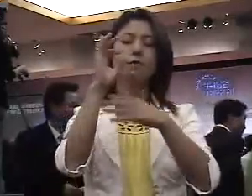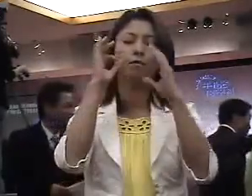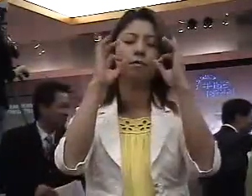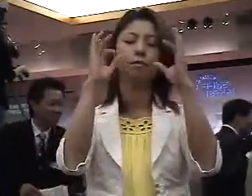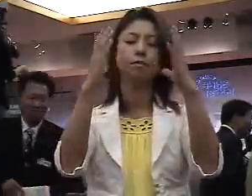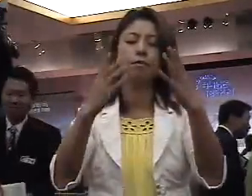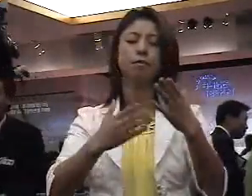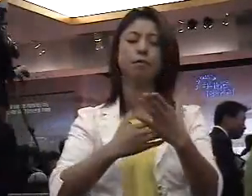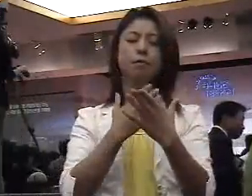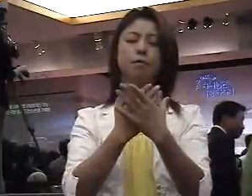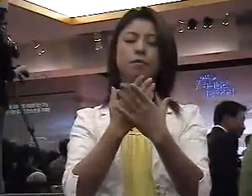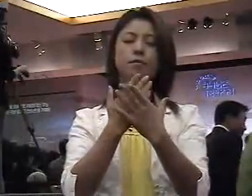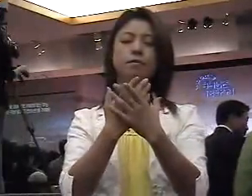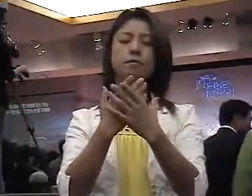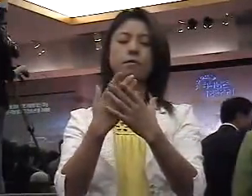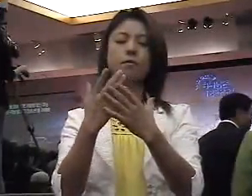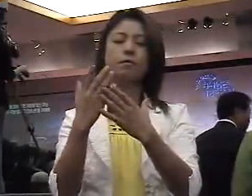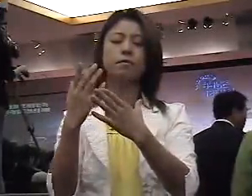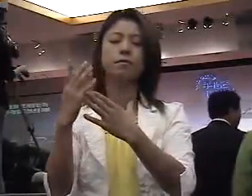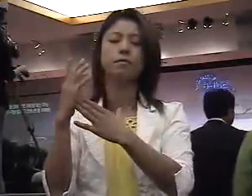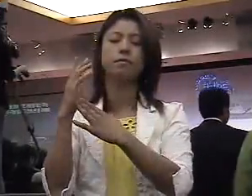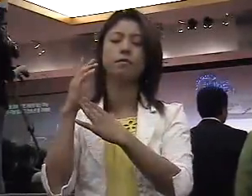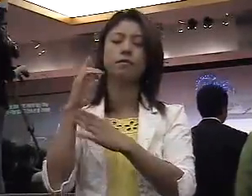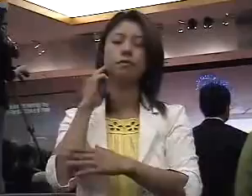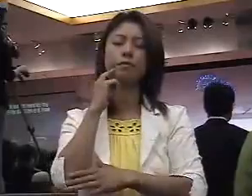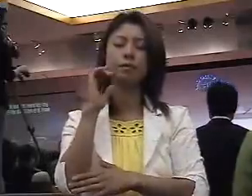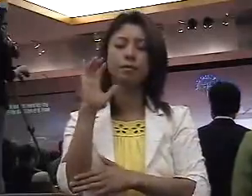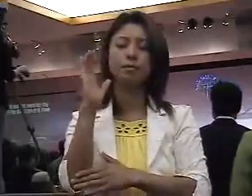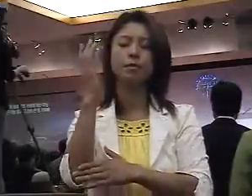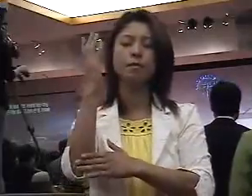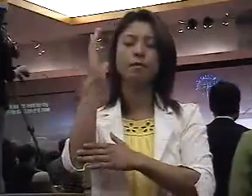내 눈 주의